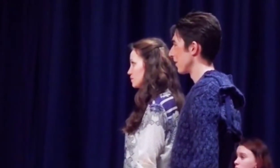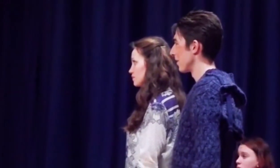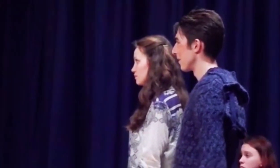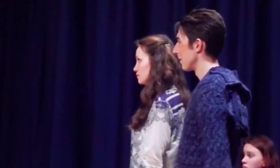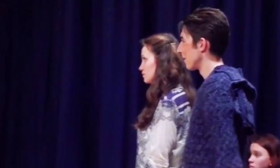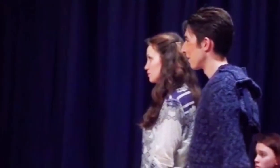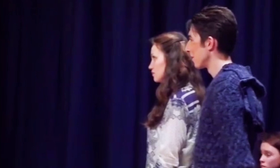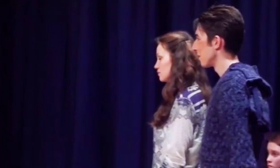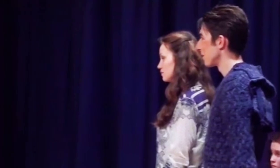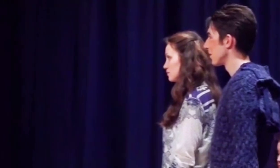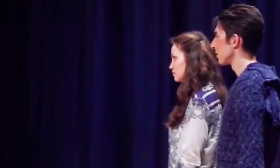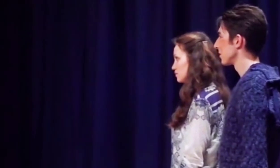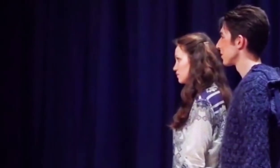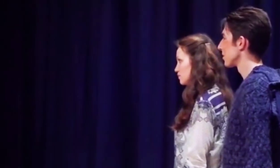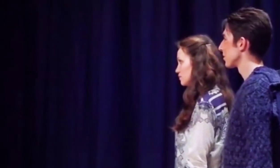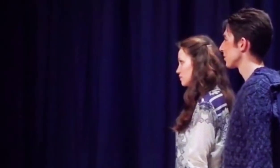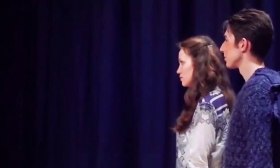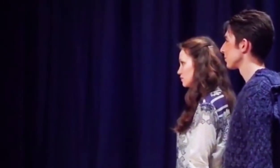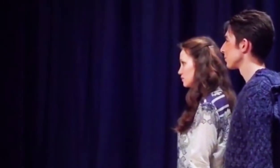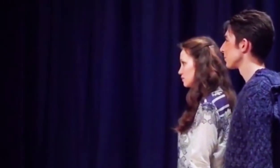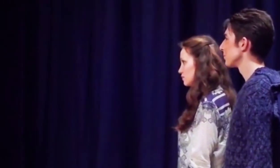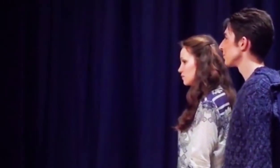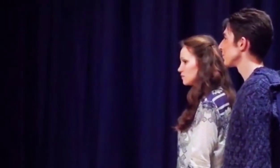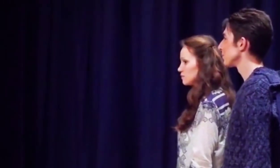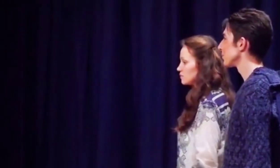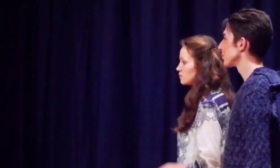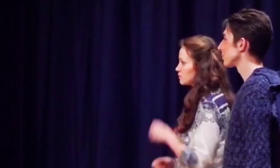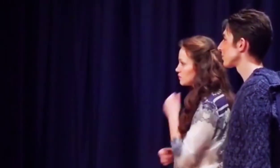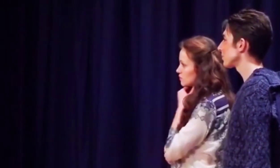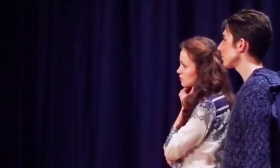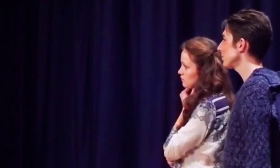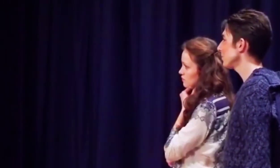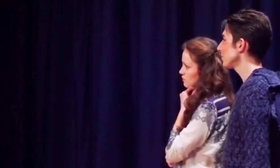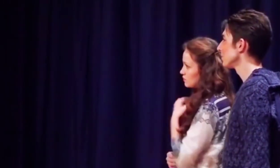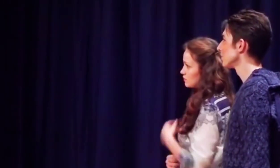in quel modo automaticamente il diaframma lavora.